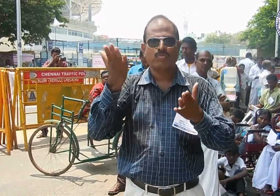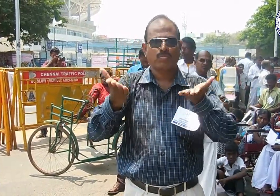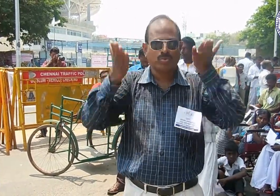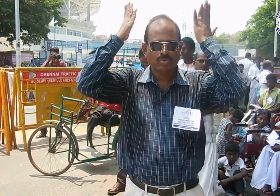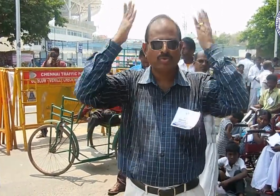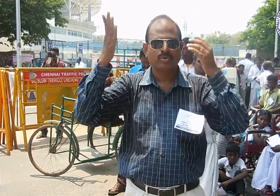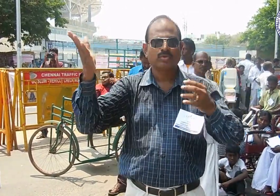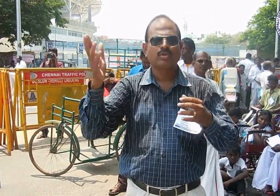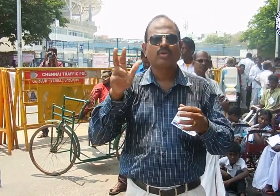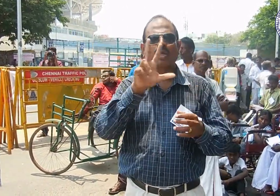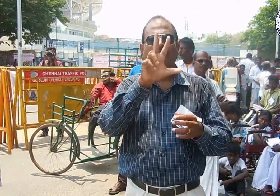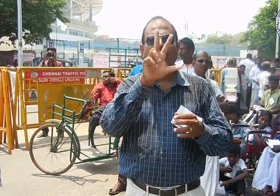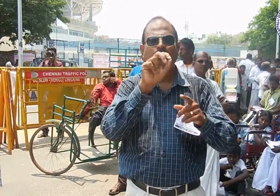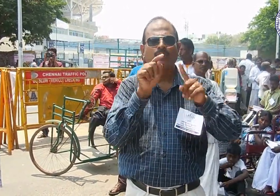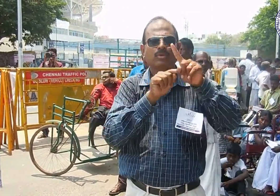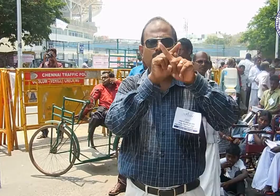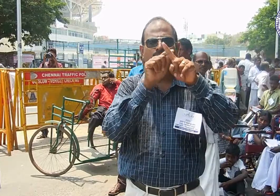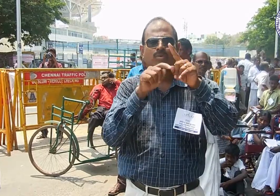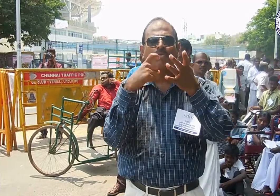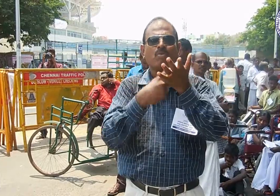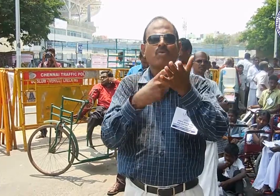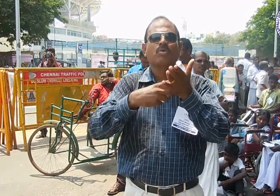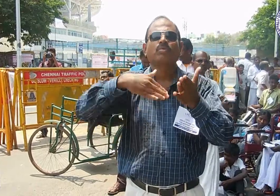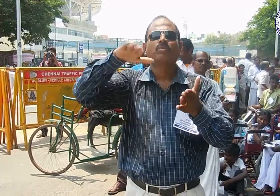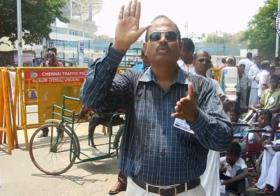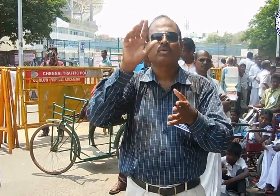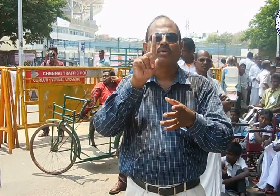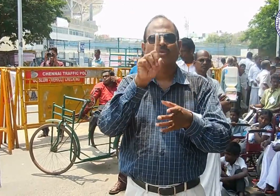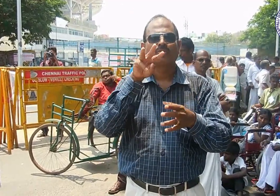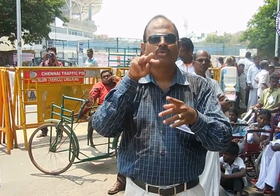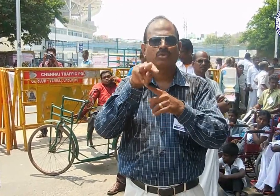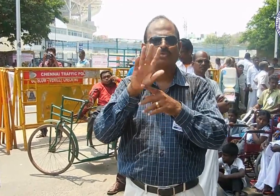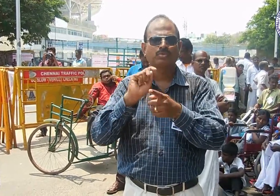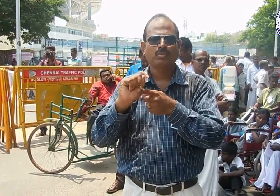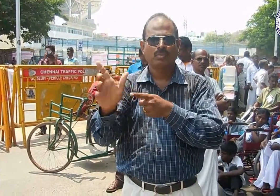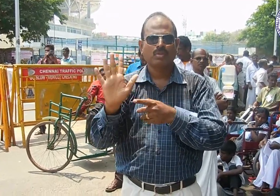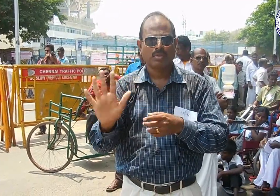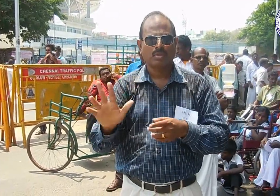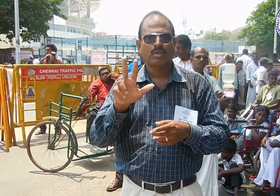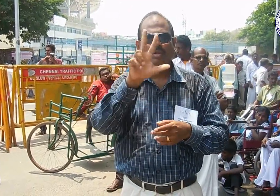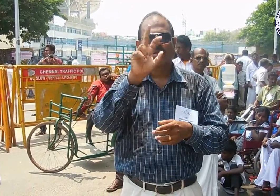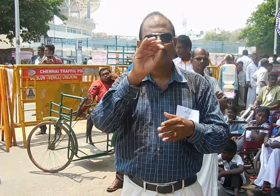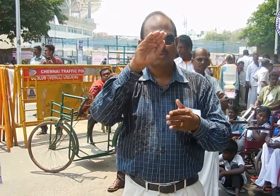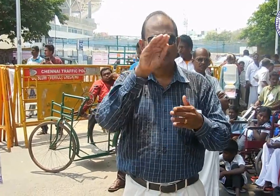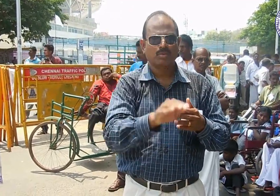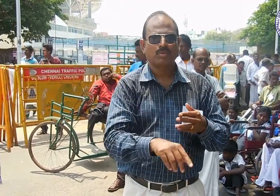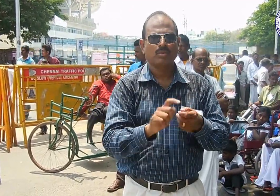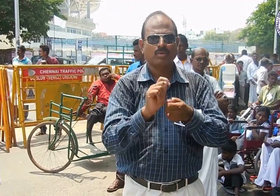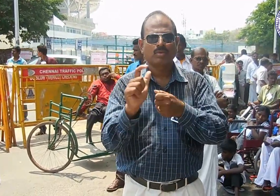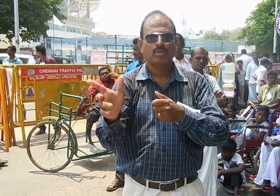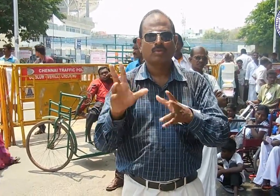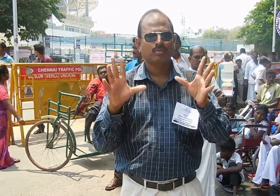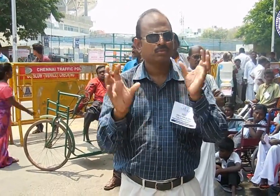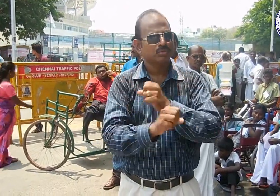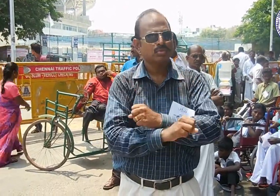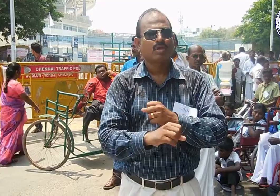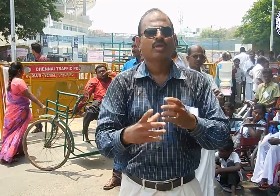போட்டிருந்தாங்க அப்பப்ப நம்ம அந்த ஜீவோகள் ஆண்டுகள் மாறி வருது பொருளாதாரம் மாறி வருது நம்முடைய நாடு வளர்ந்து வருகிற போது